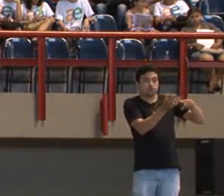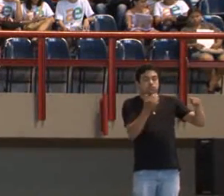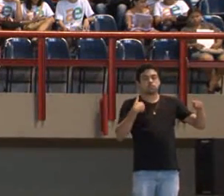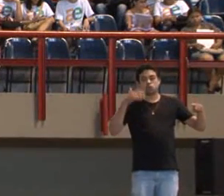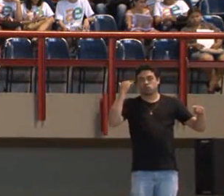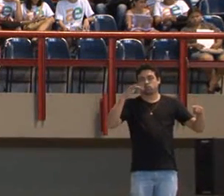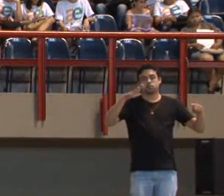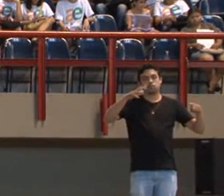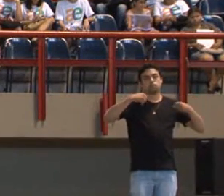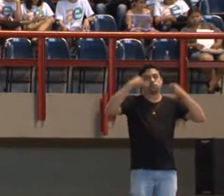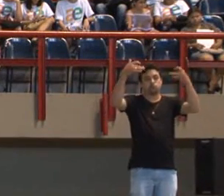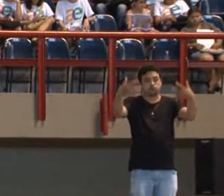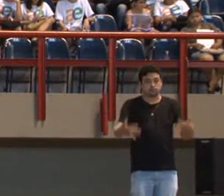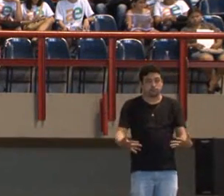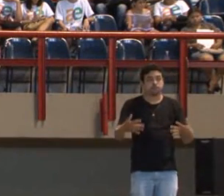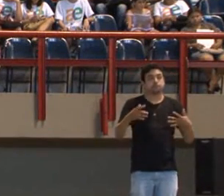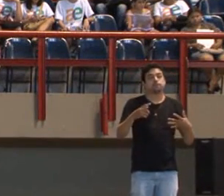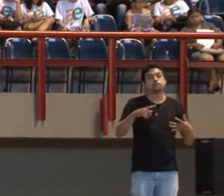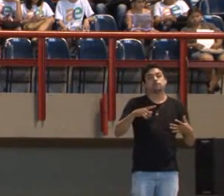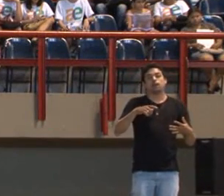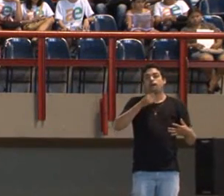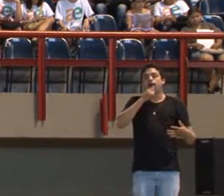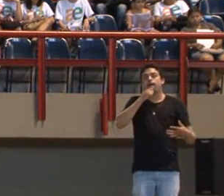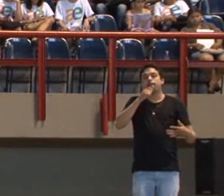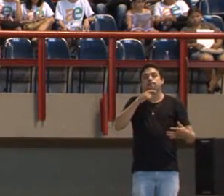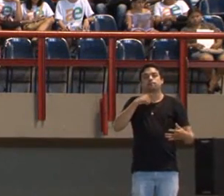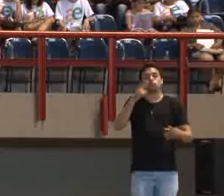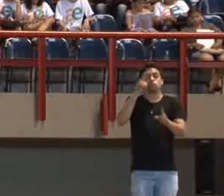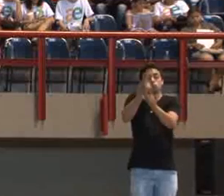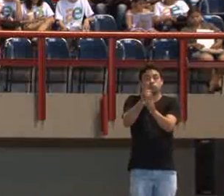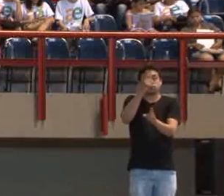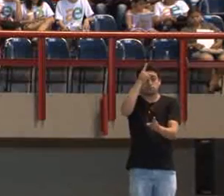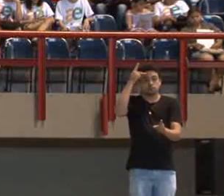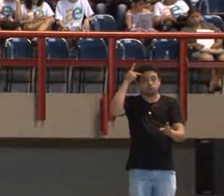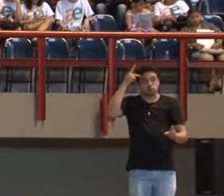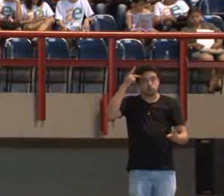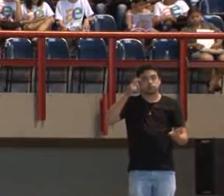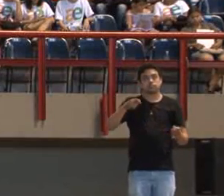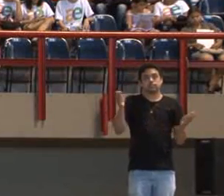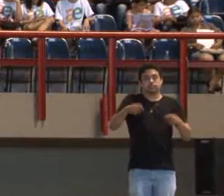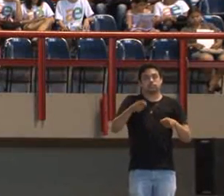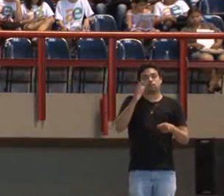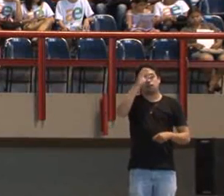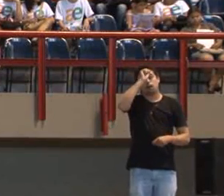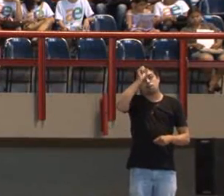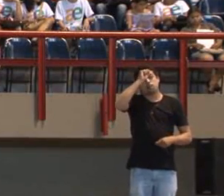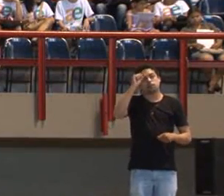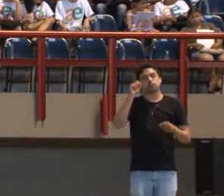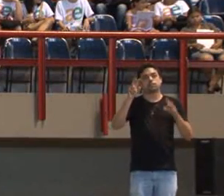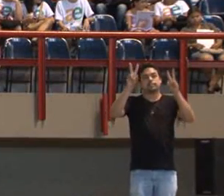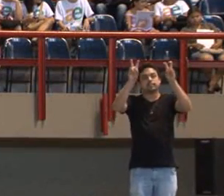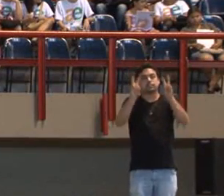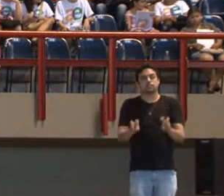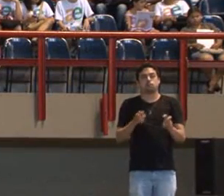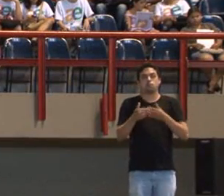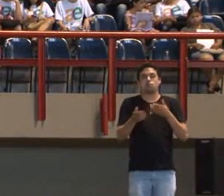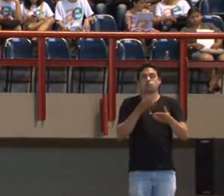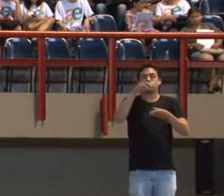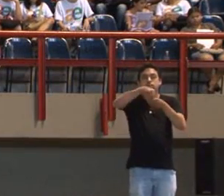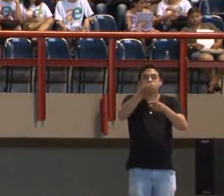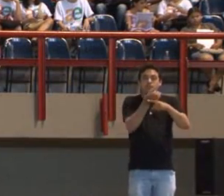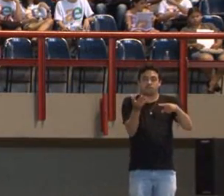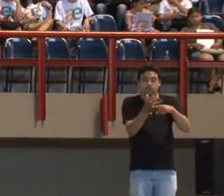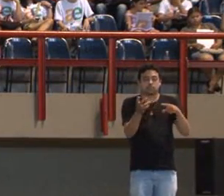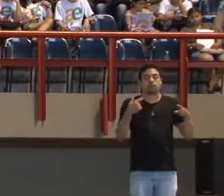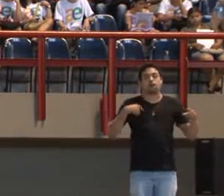menos do que eu vou falar. Não encontrei ninguém até hoje que não fosse capaz de aprender qualquer conteúdo de física.